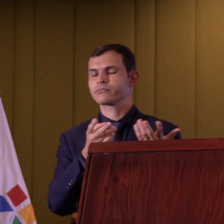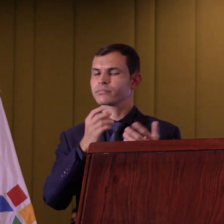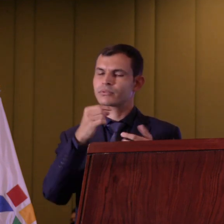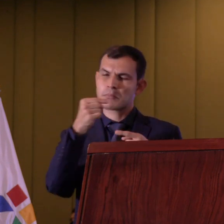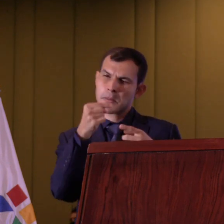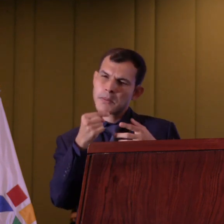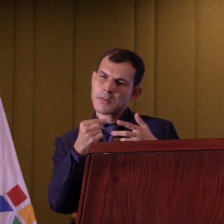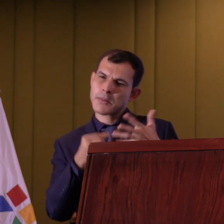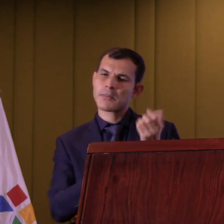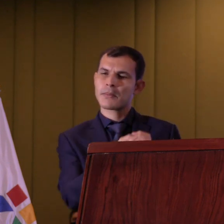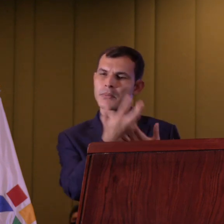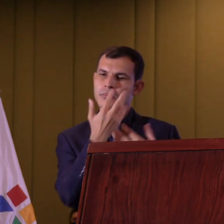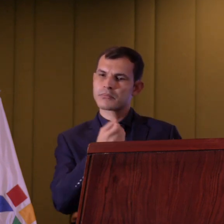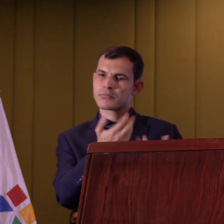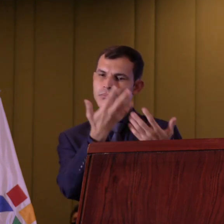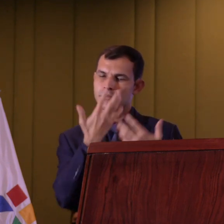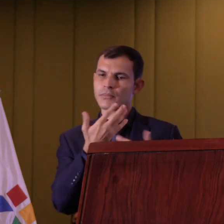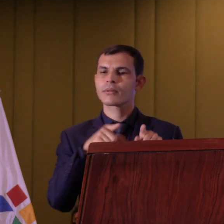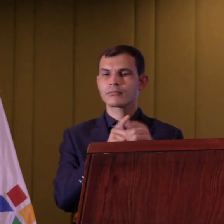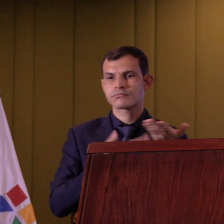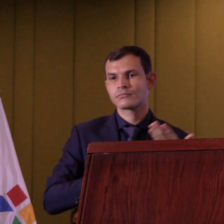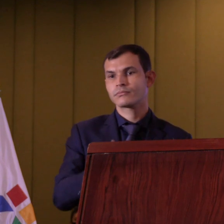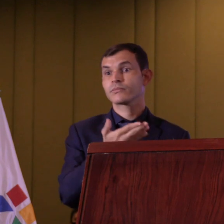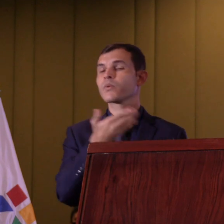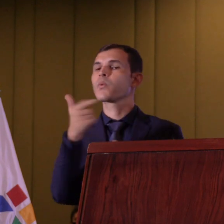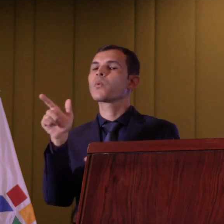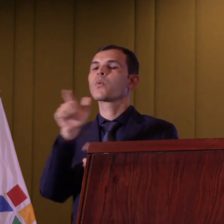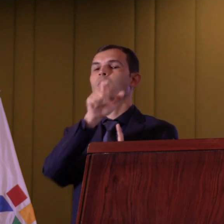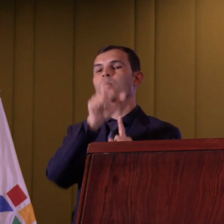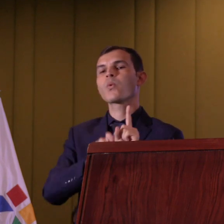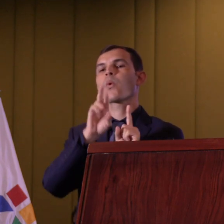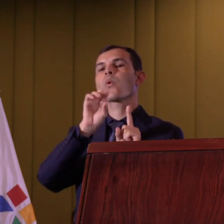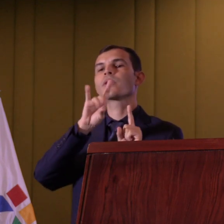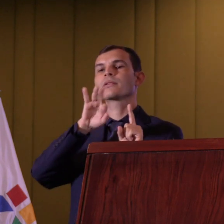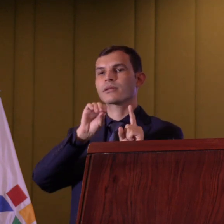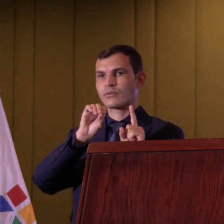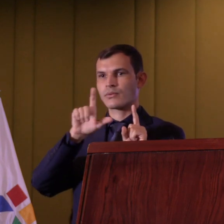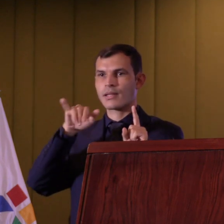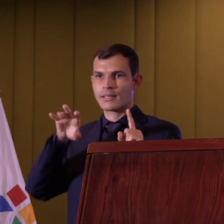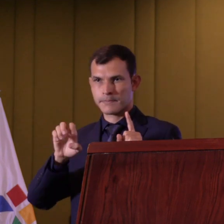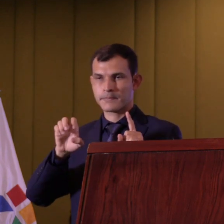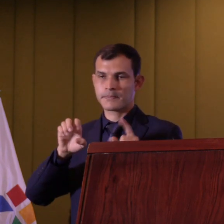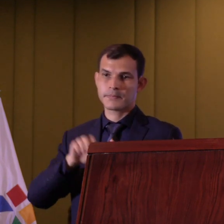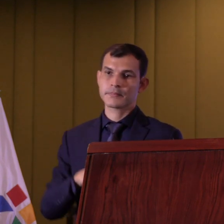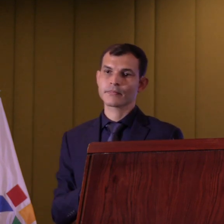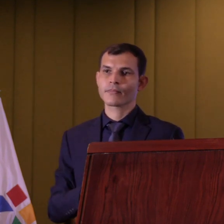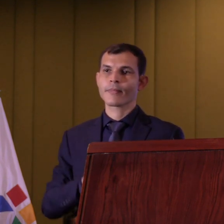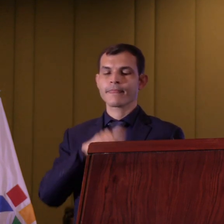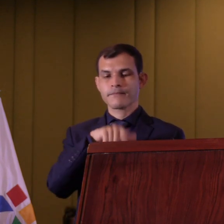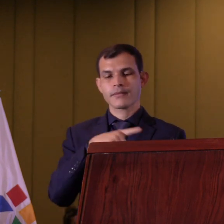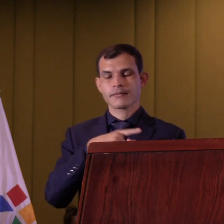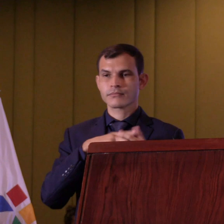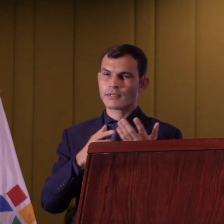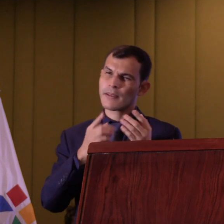observações e sua humildade. Ao conselheiro Rodrigo Limpe, pela sinergia e trabalho conjunto como presidente da